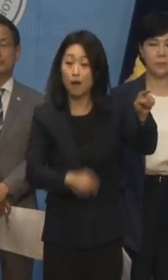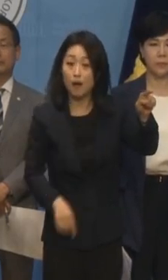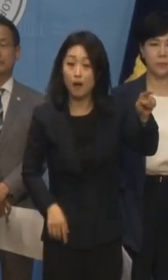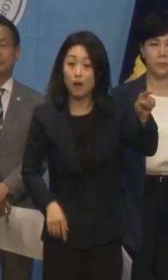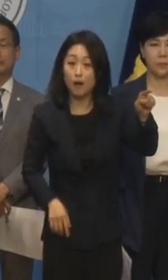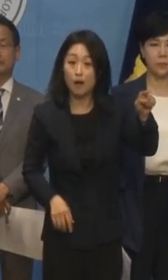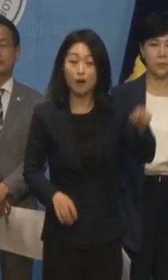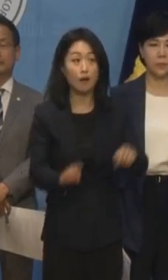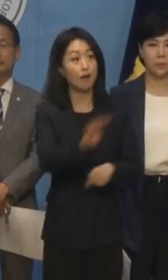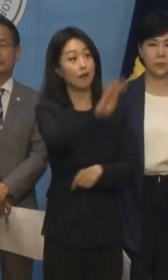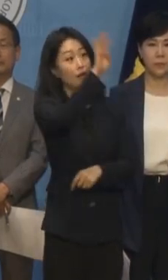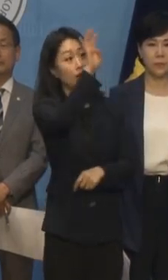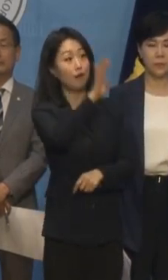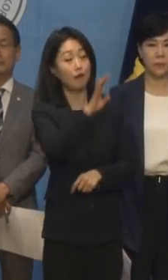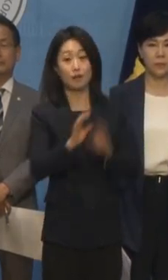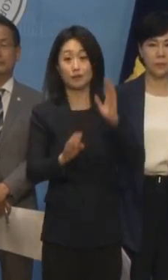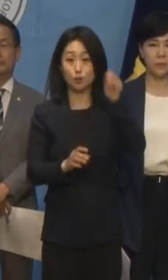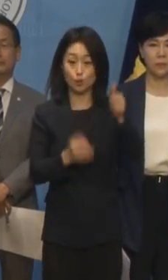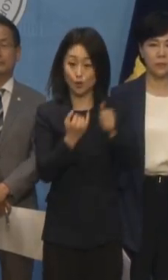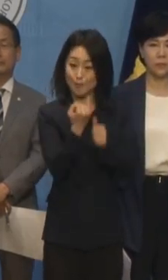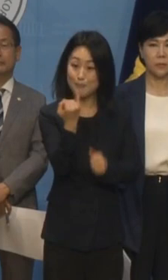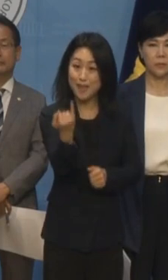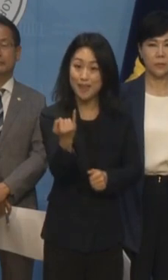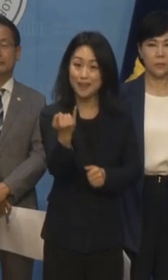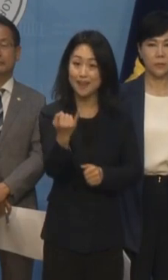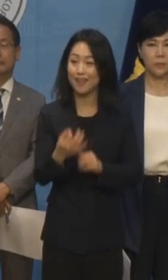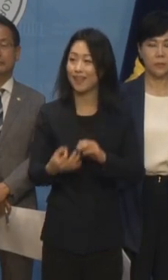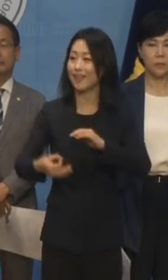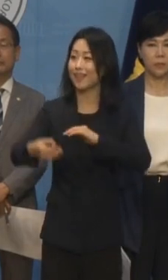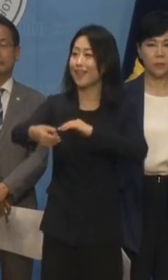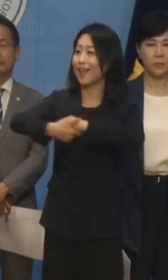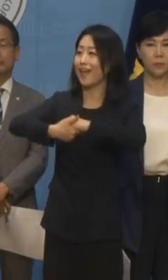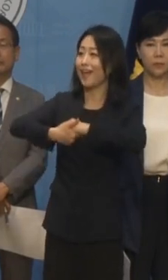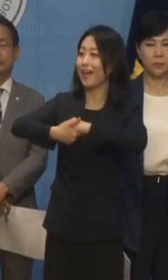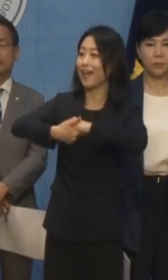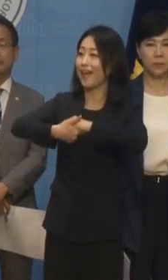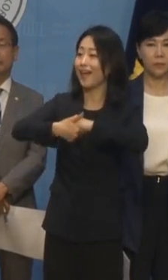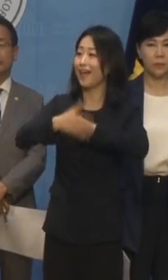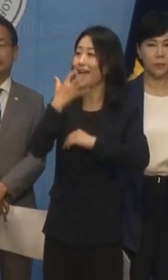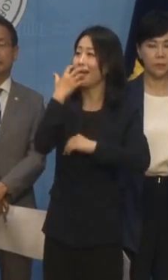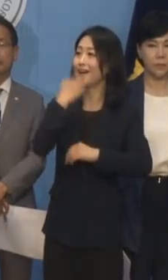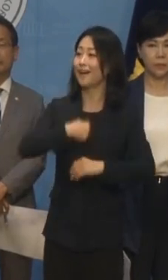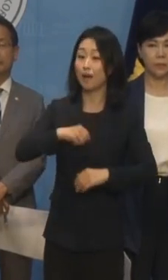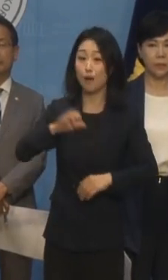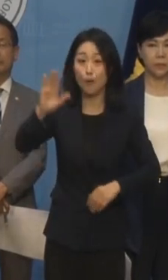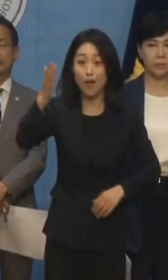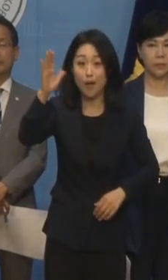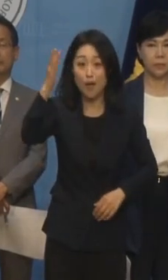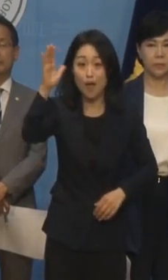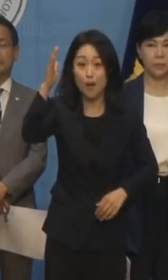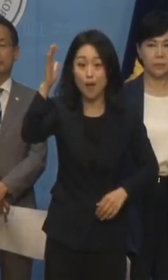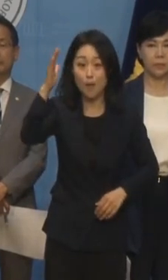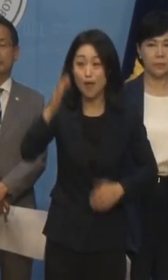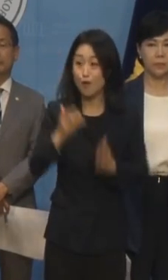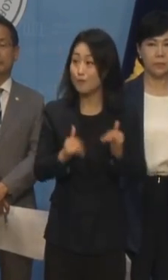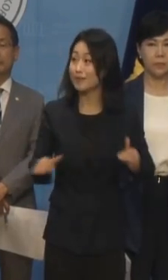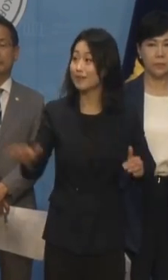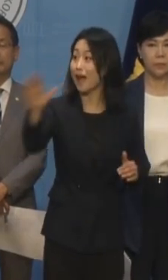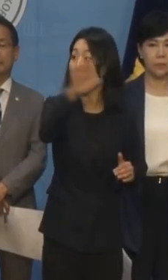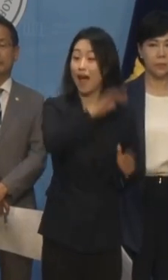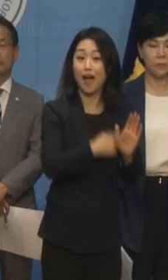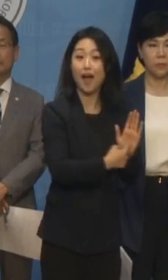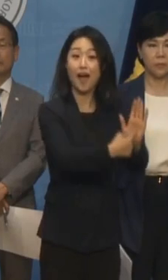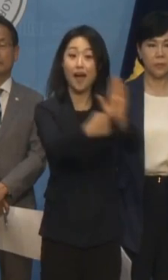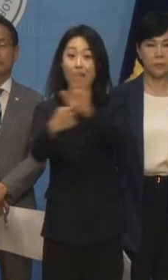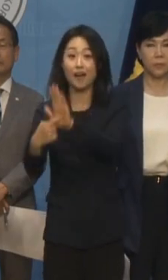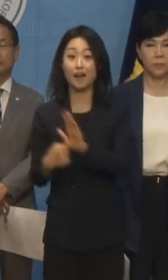권익위의 결정으로 대통령의 배우자는 금품을 수수해도 아무런 문제가 없다는 것을 전 국민 앞에